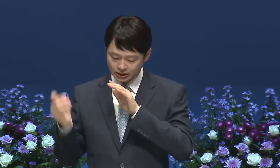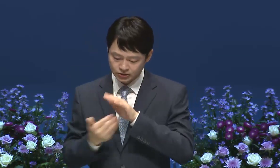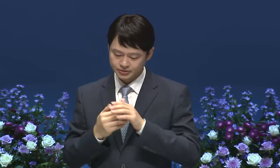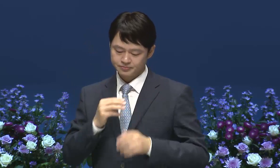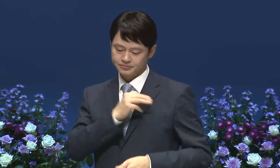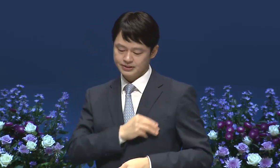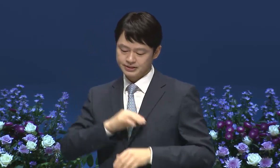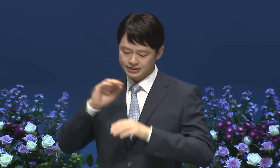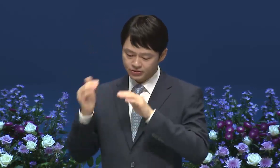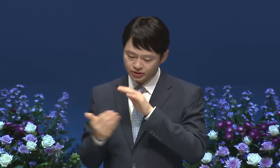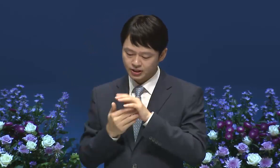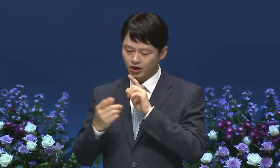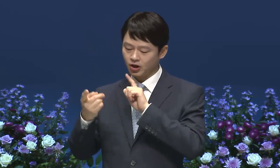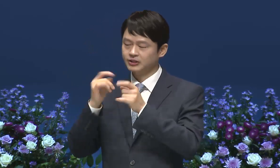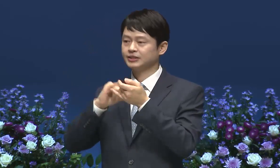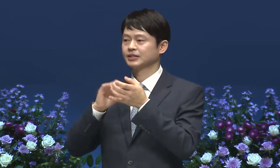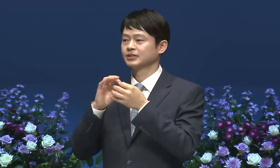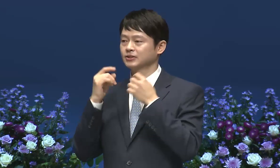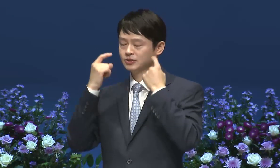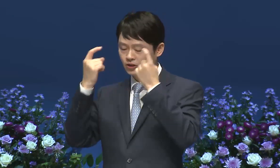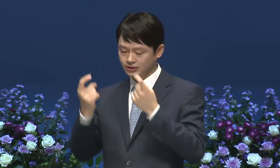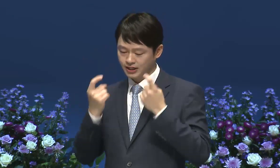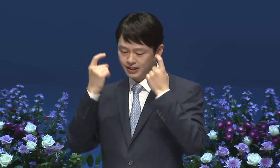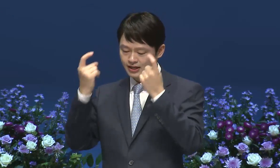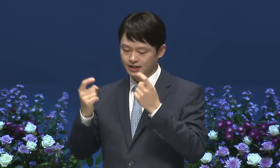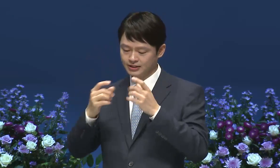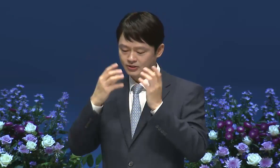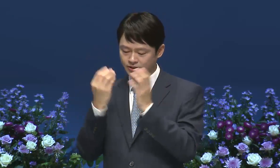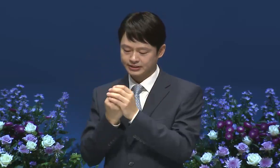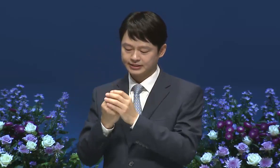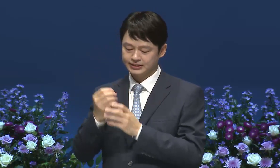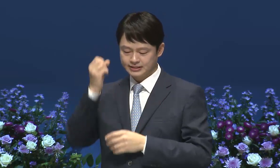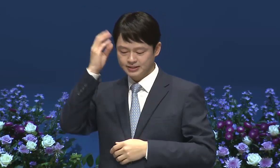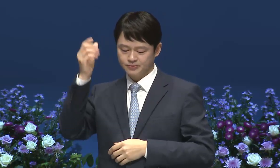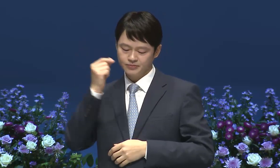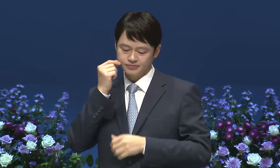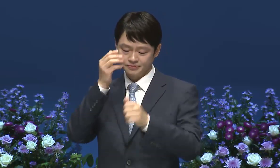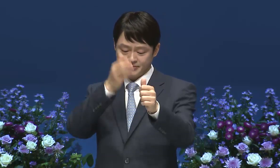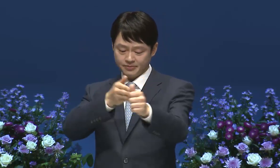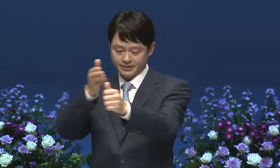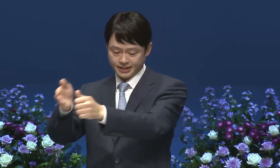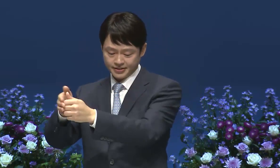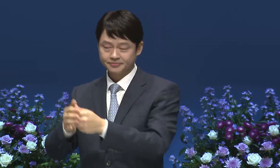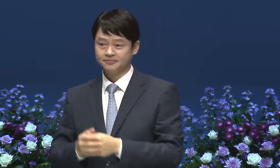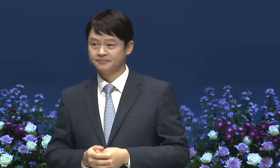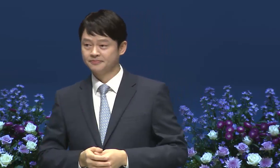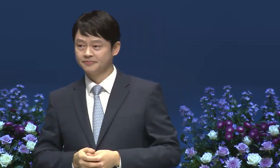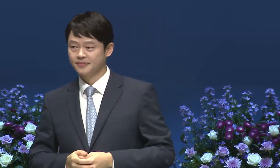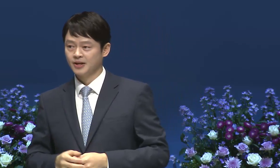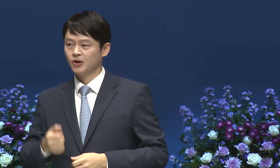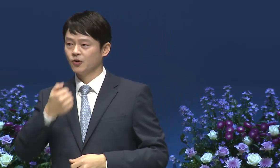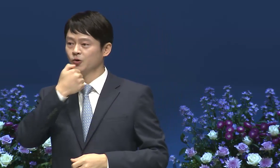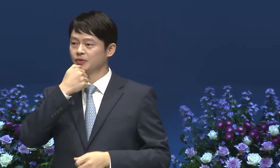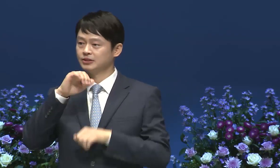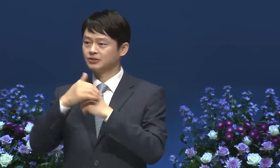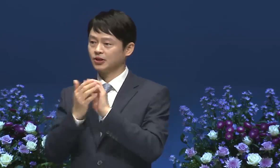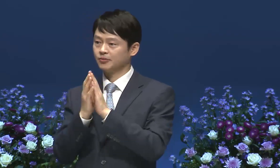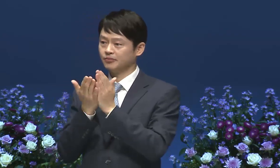여러분 삶 속에서 하나님이 주시는 그 언약이 성취되는 언약의 여정을 걸으시면서 잊지 못할 영적 에바다를